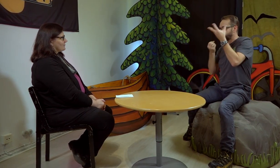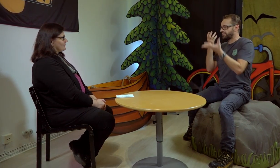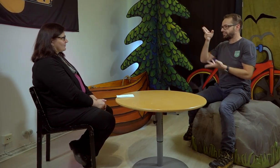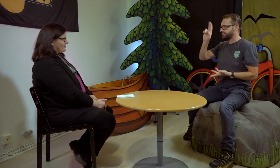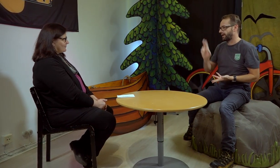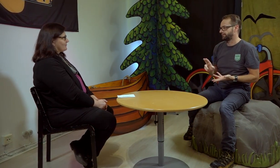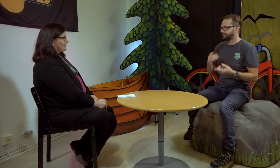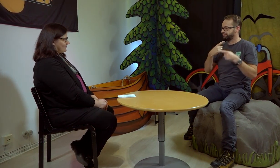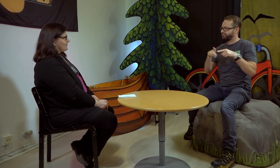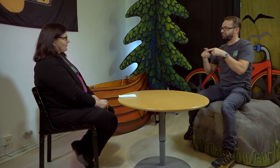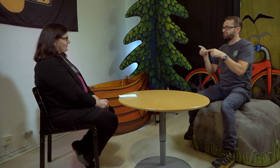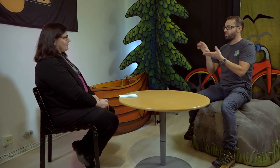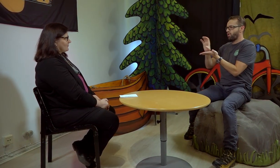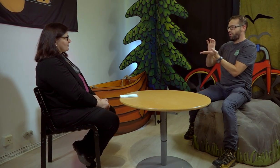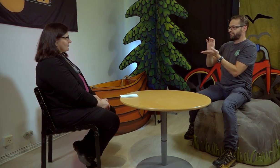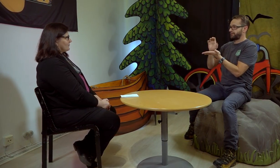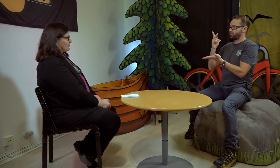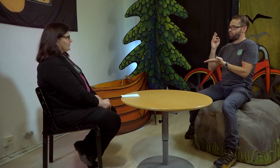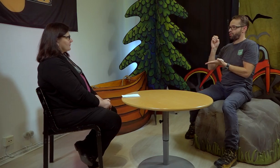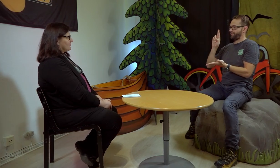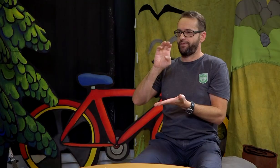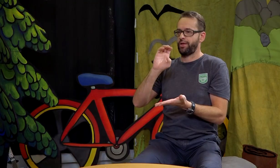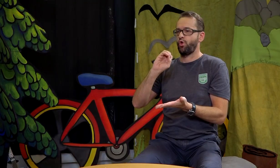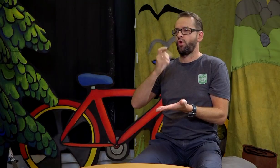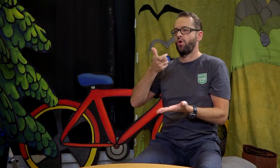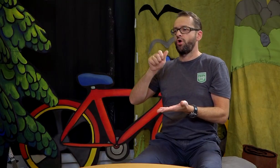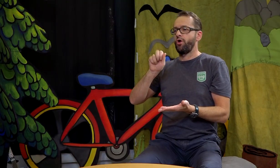luovuus sille, se on niin kuin koreografian puitteissa